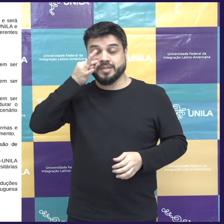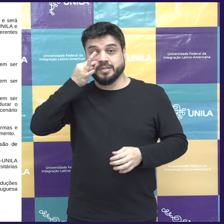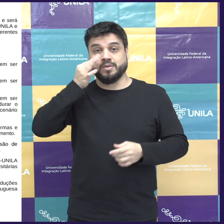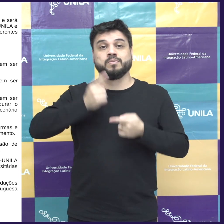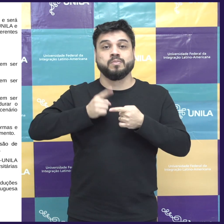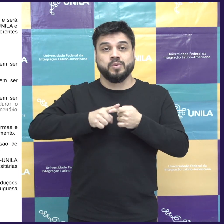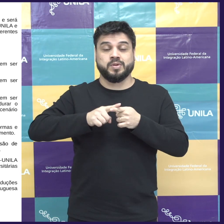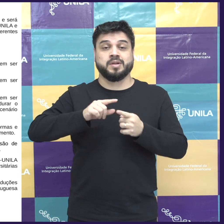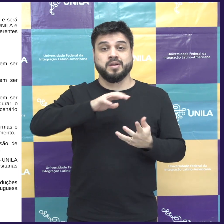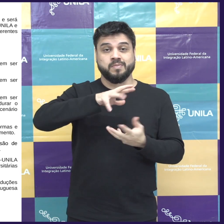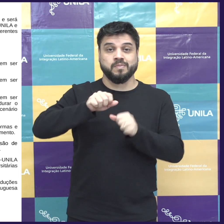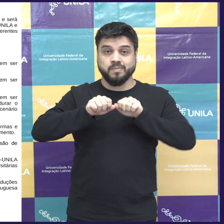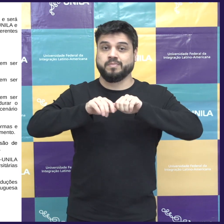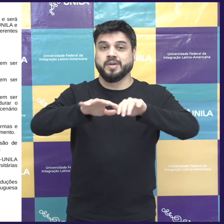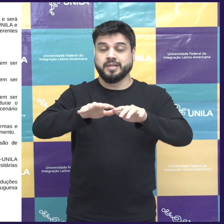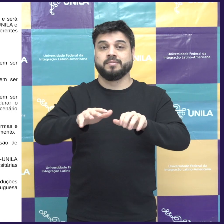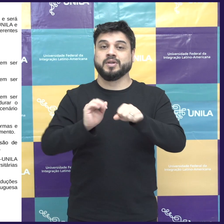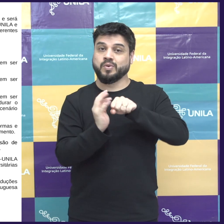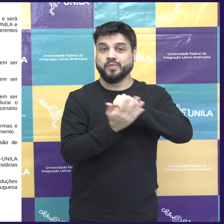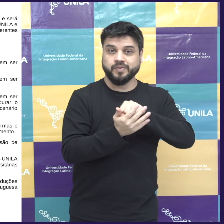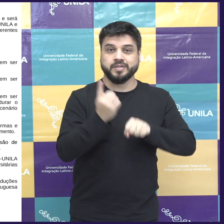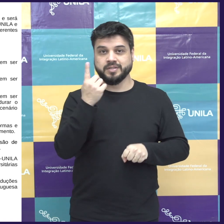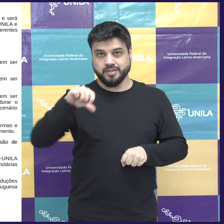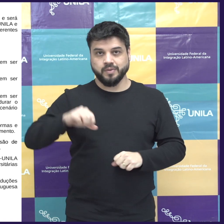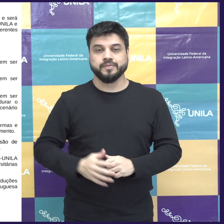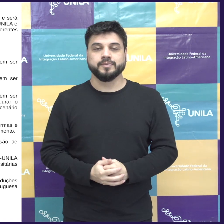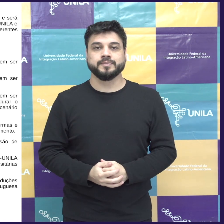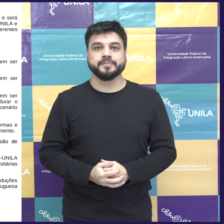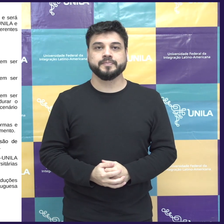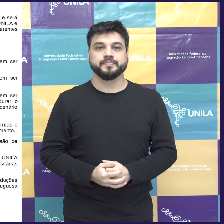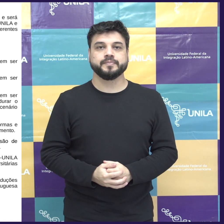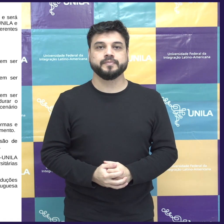decorrência do cenário epidemiológico da Covid-19.